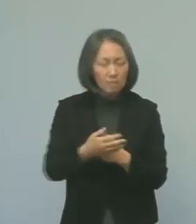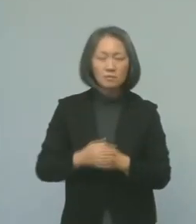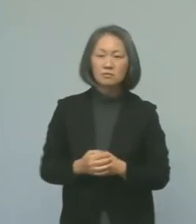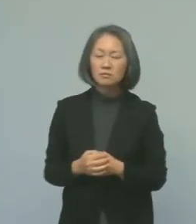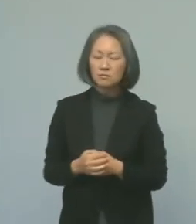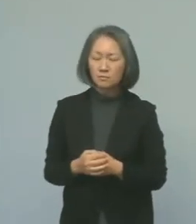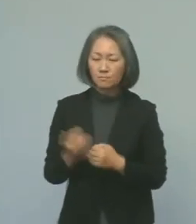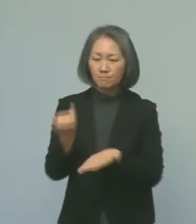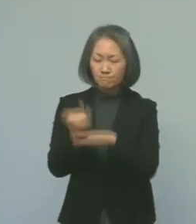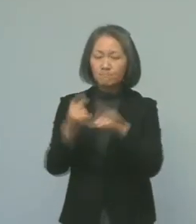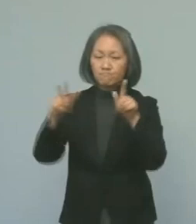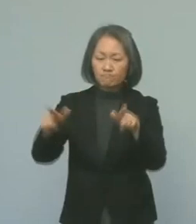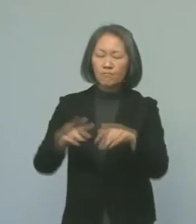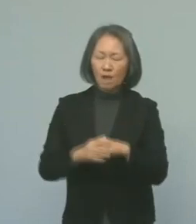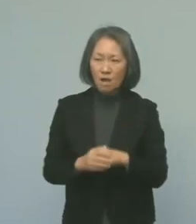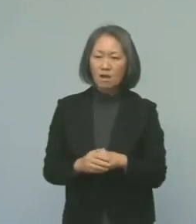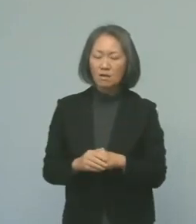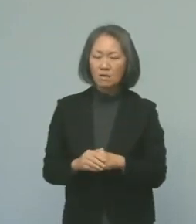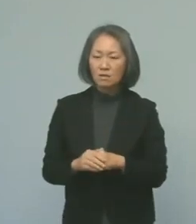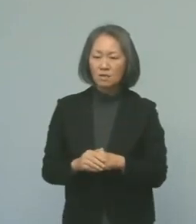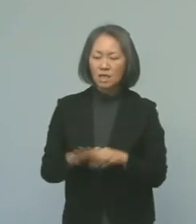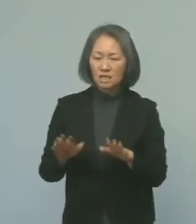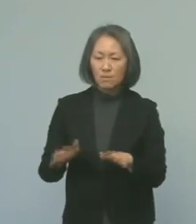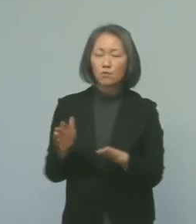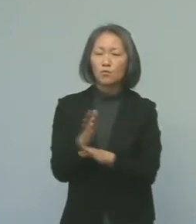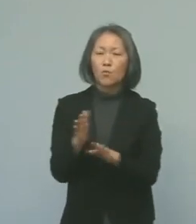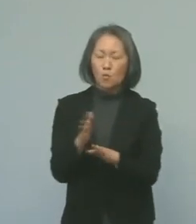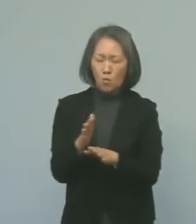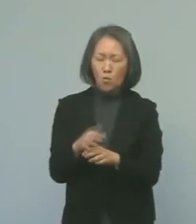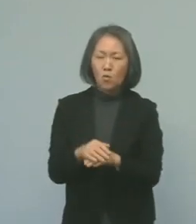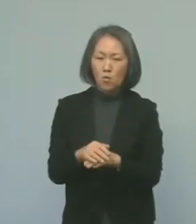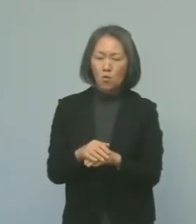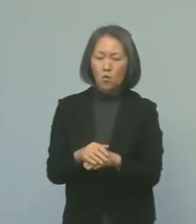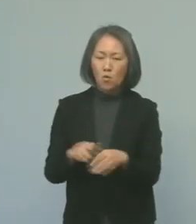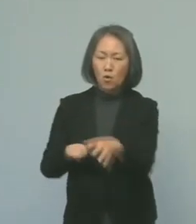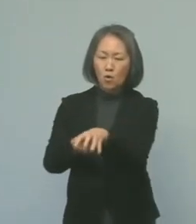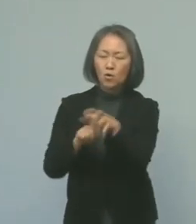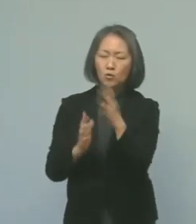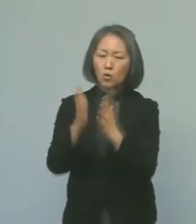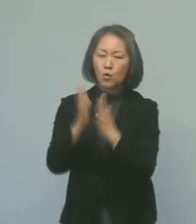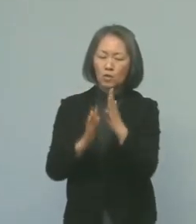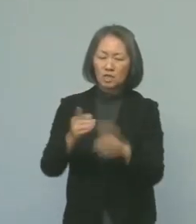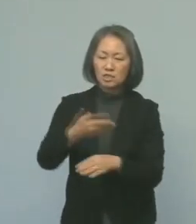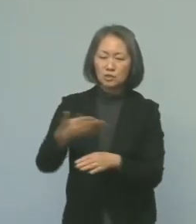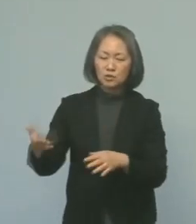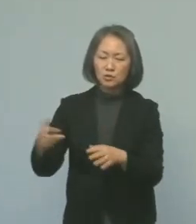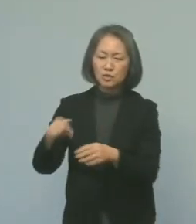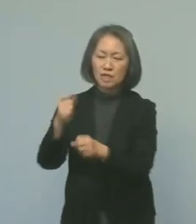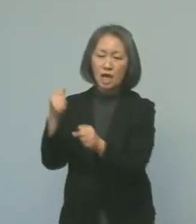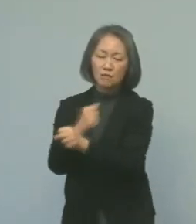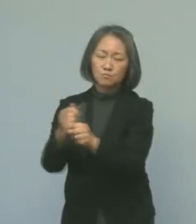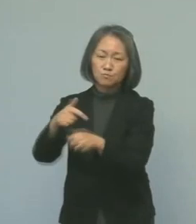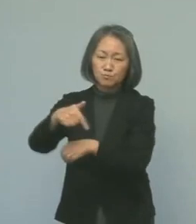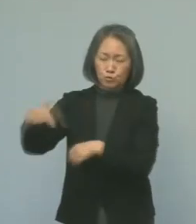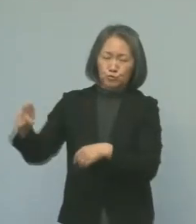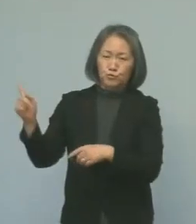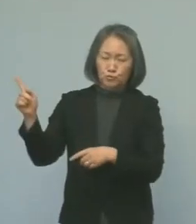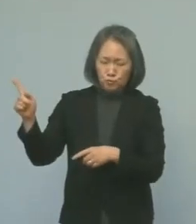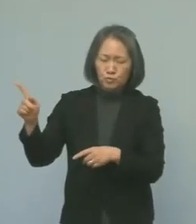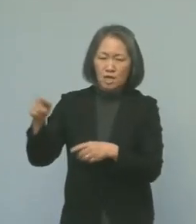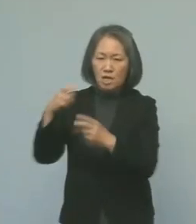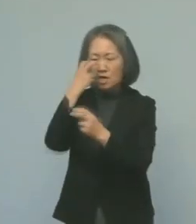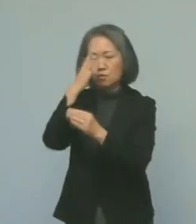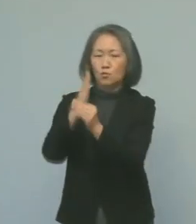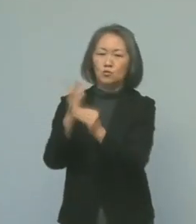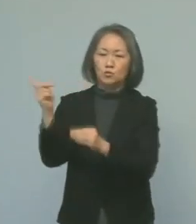定何ができるのかということについては、農林水産部の方で検討をしているかなと思います